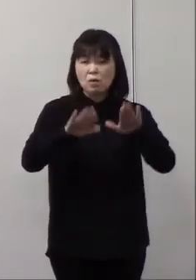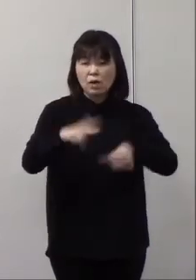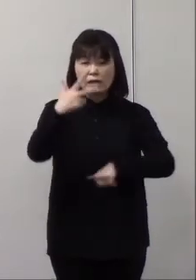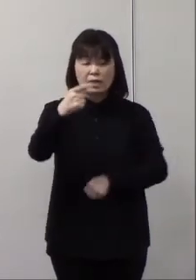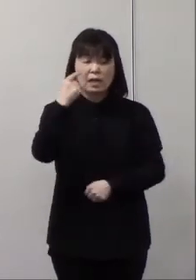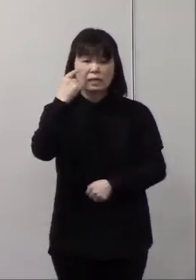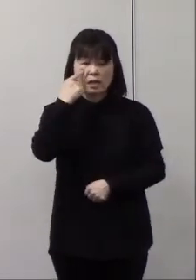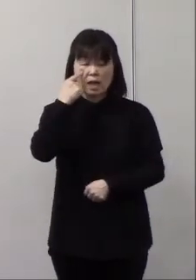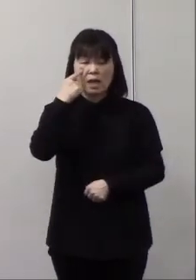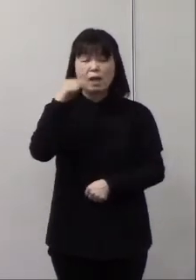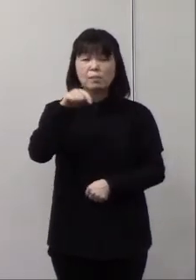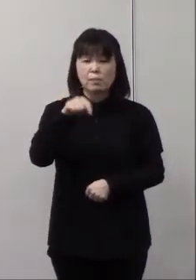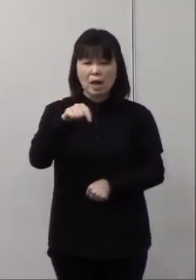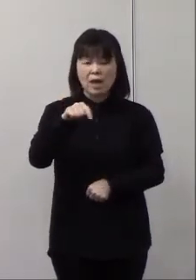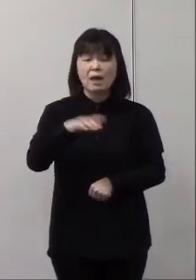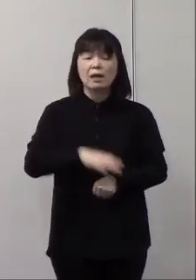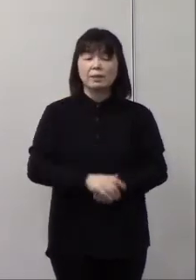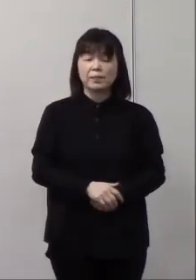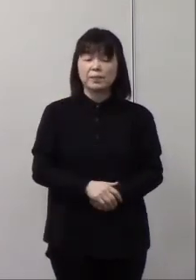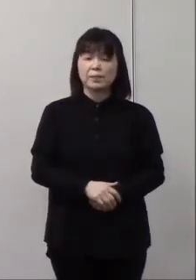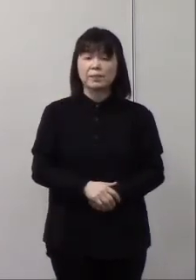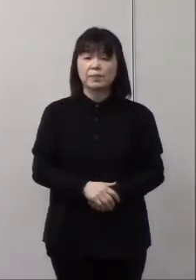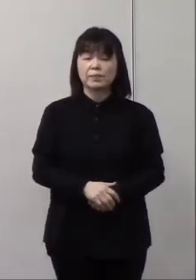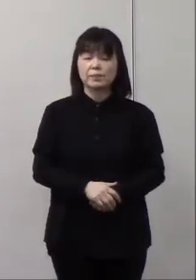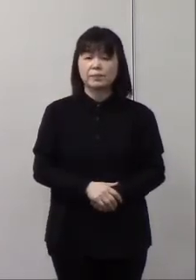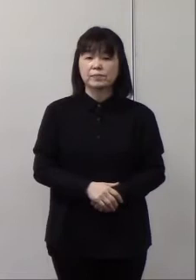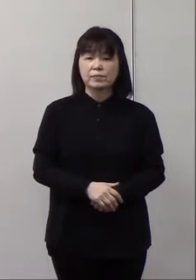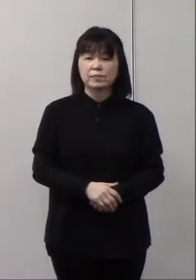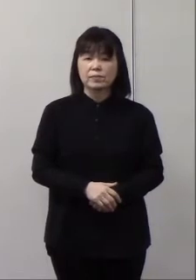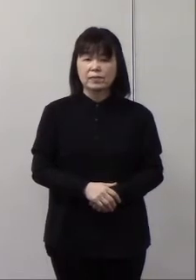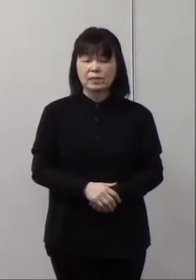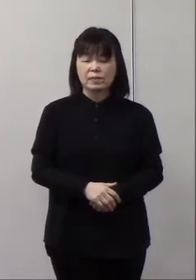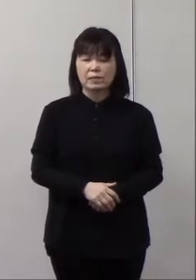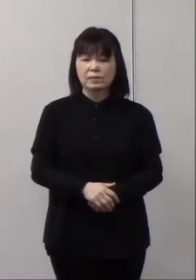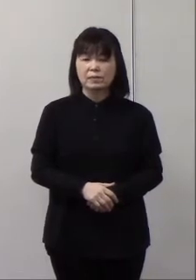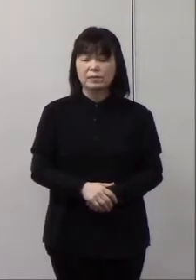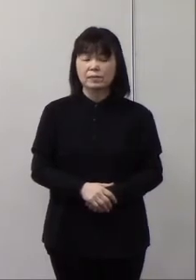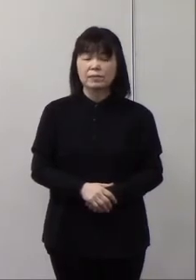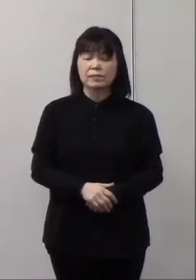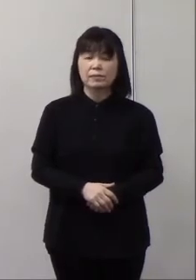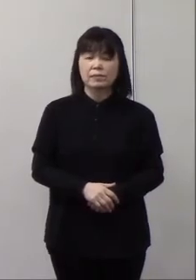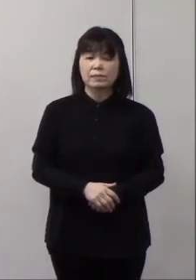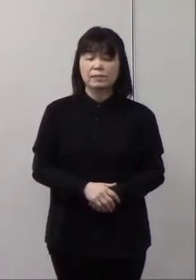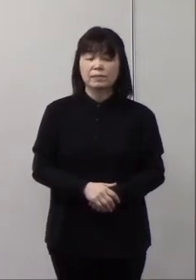弾がこの2つを合わせまして緊急経済対策